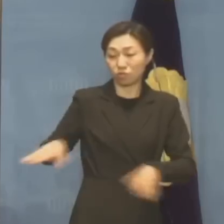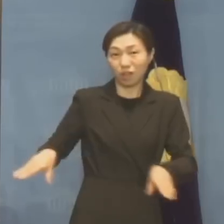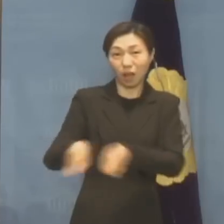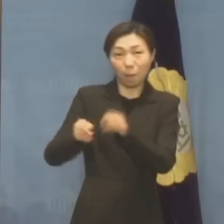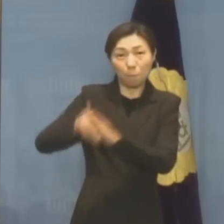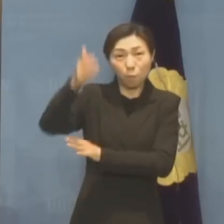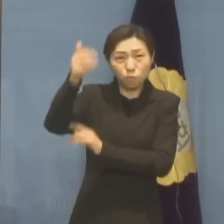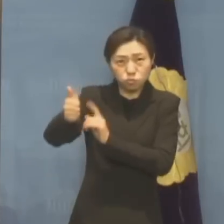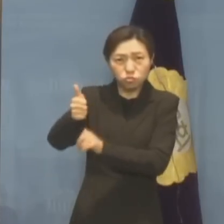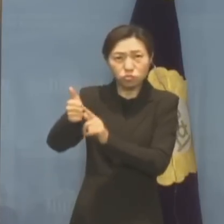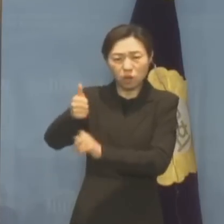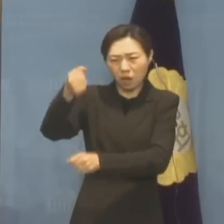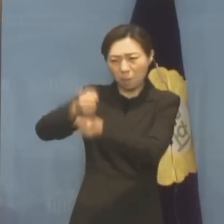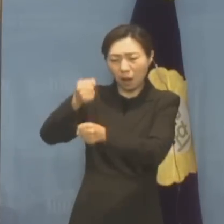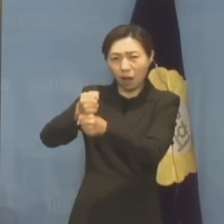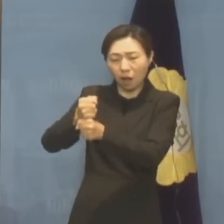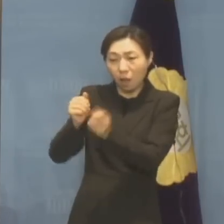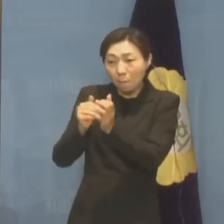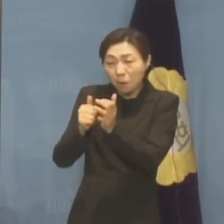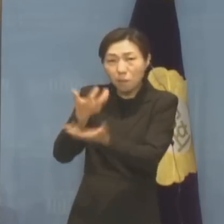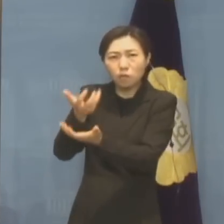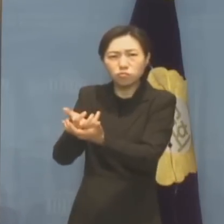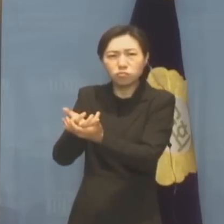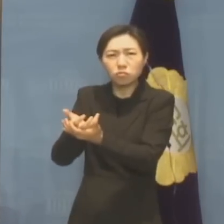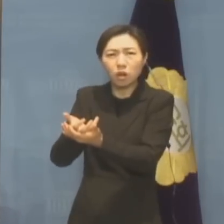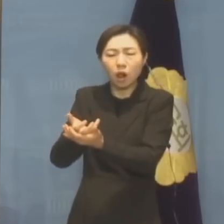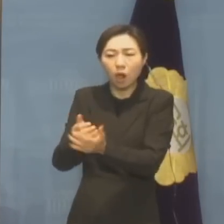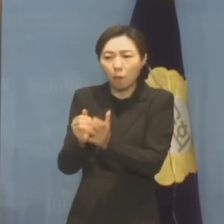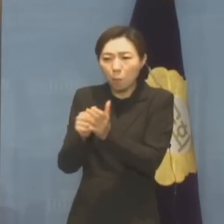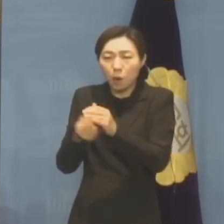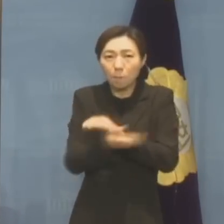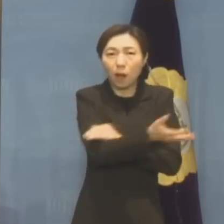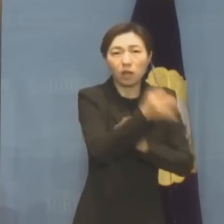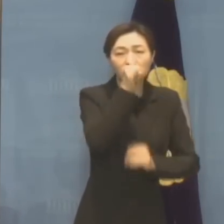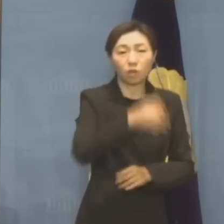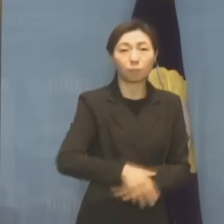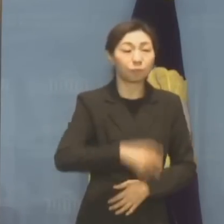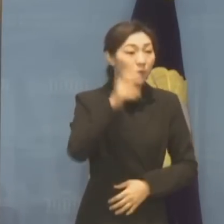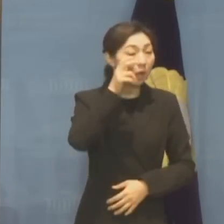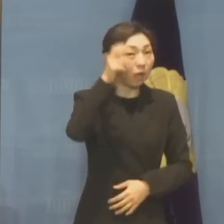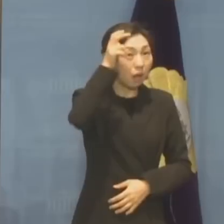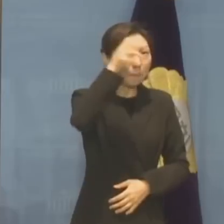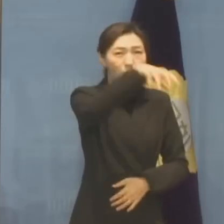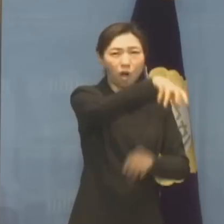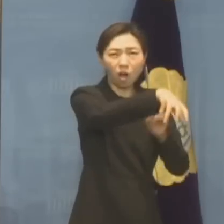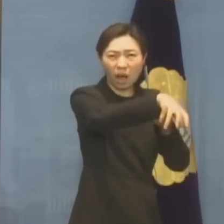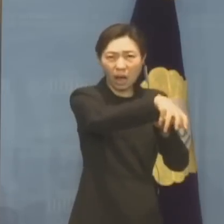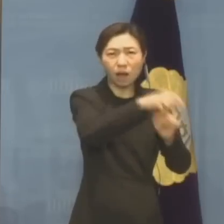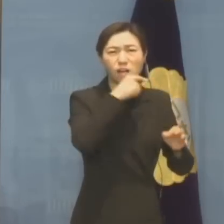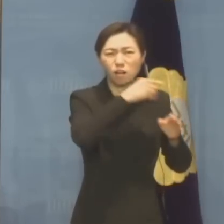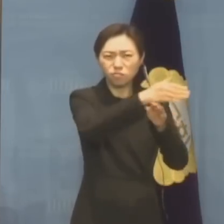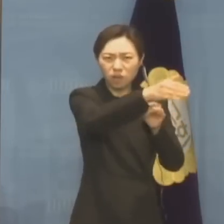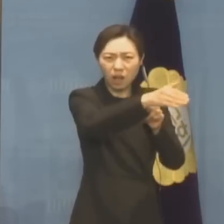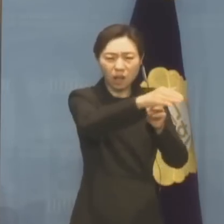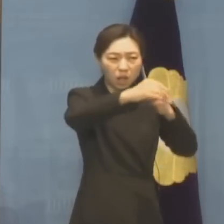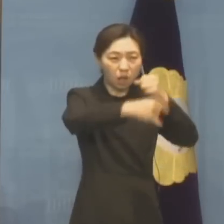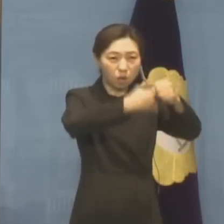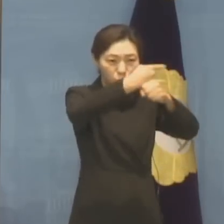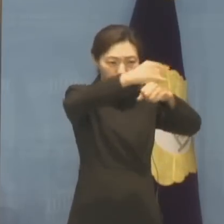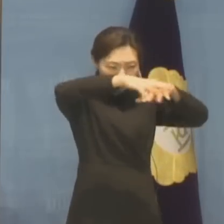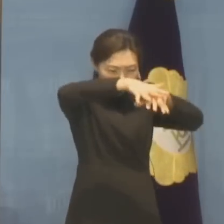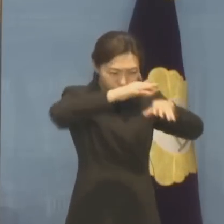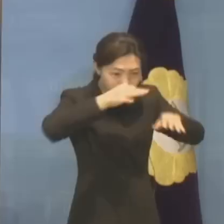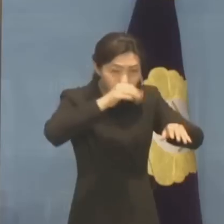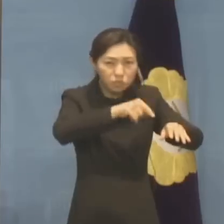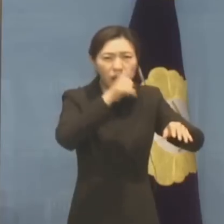무단 반출했습니다. 해당 문서에는 평양 시내 위성사진 등 군 정보기관의